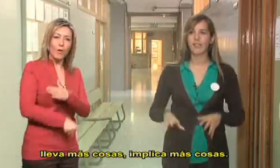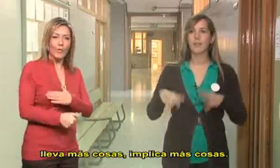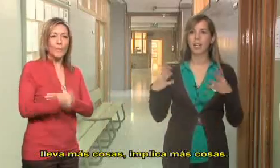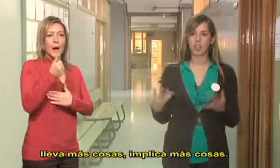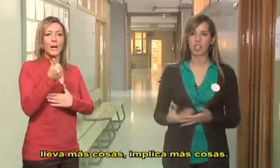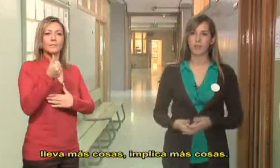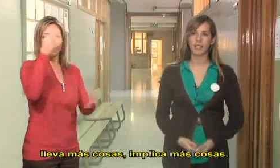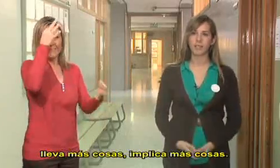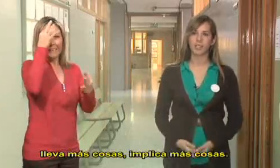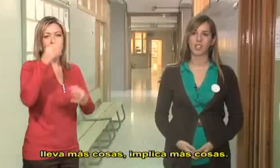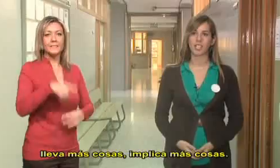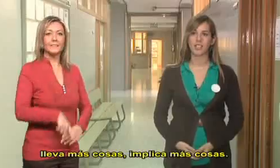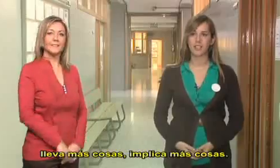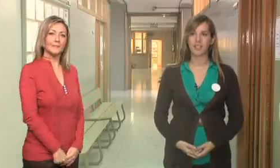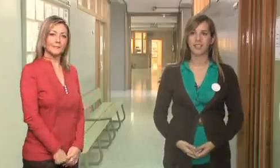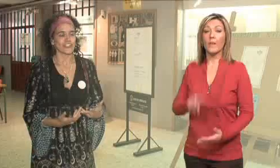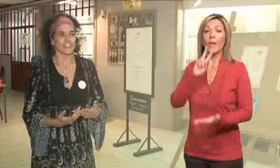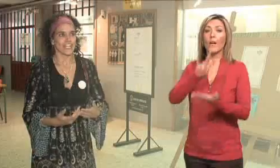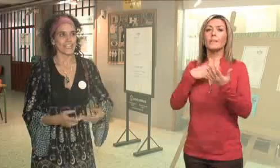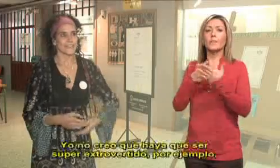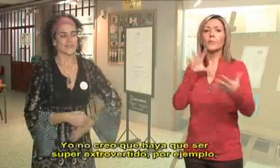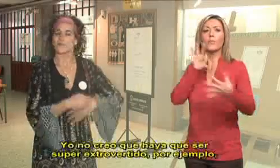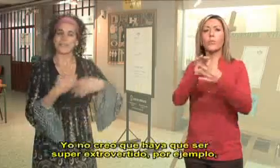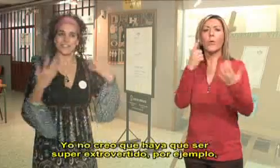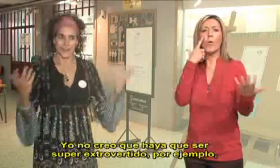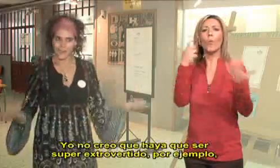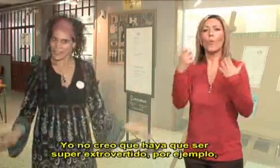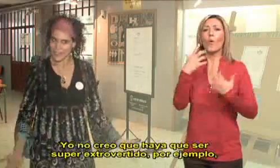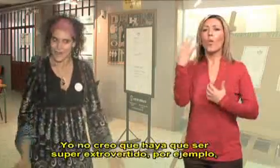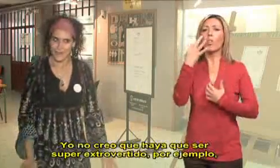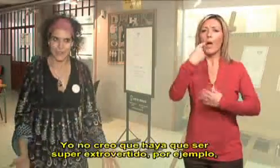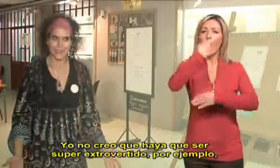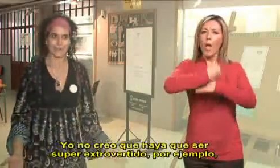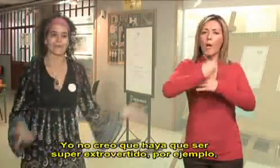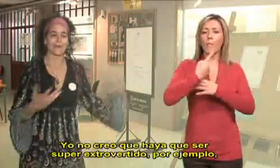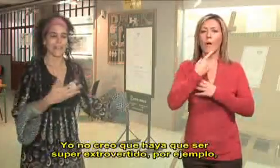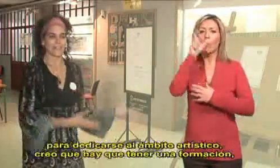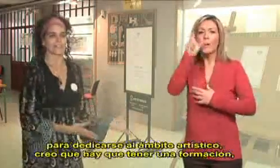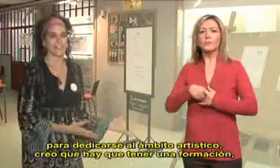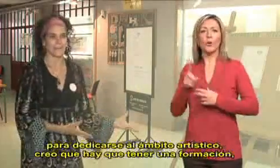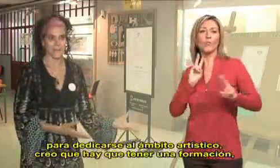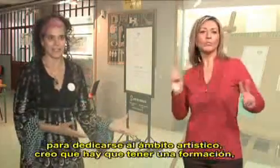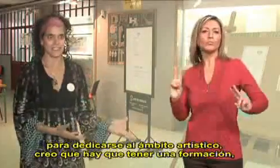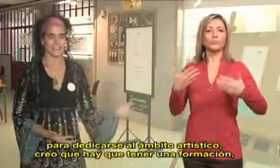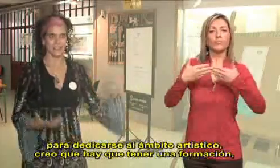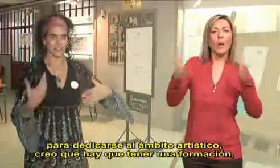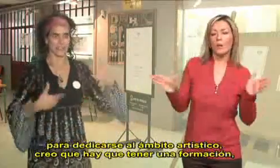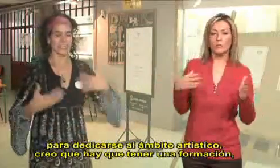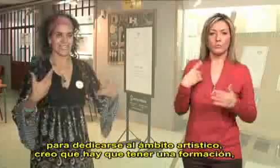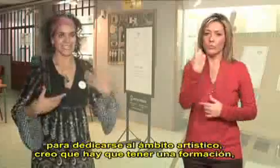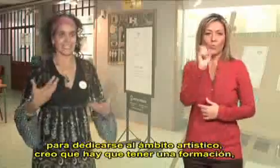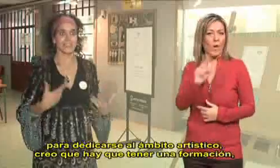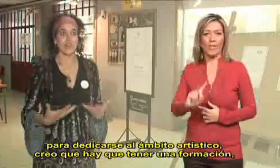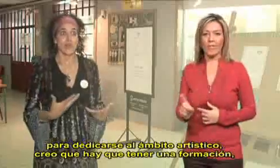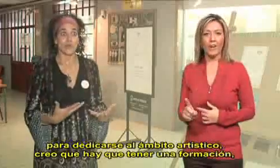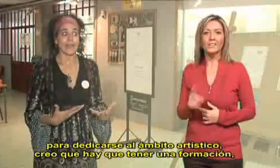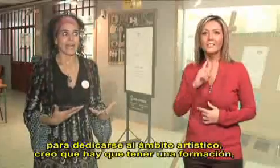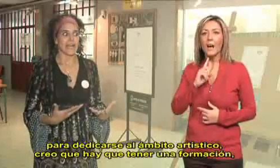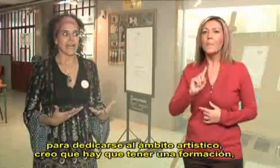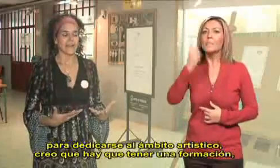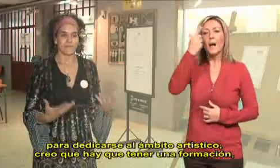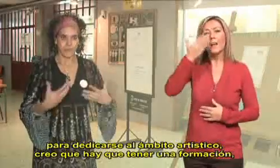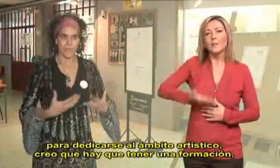lleva más cosas, implica más cosas. No creo que haya que ser súper extrovertido, por ejemplo, para dedicarse al ámbito artístico, creo que hay que tener